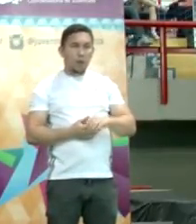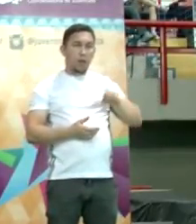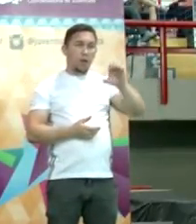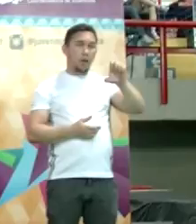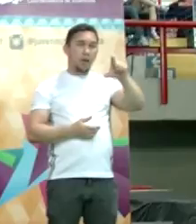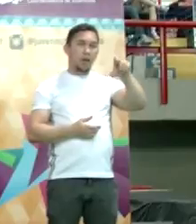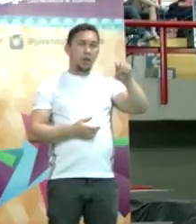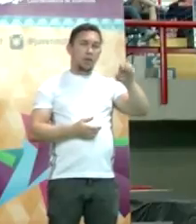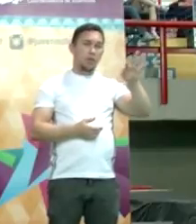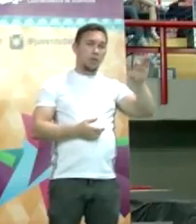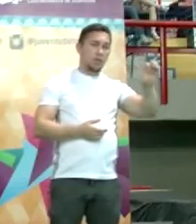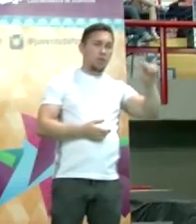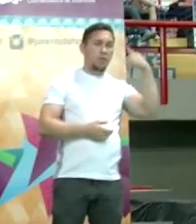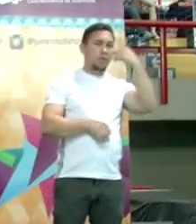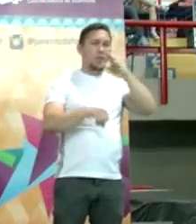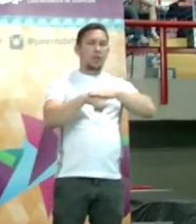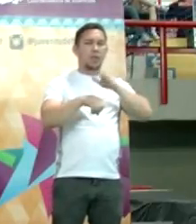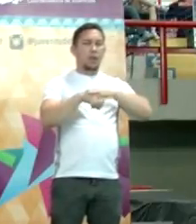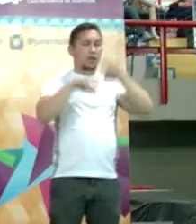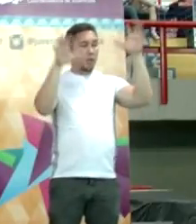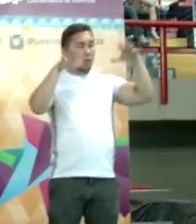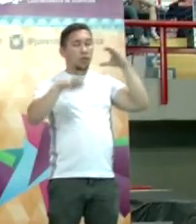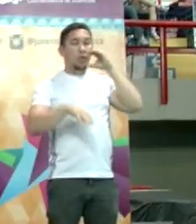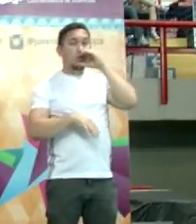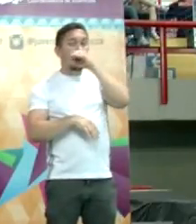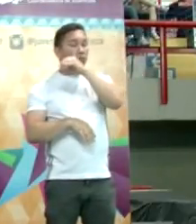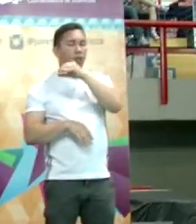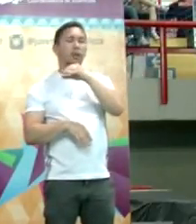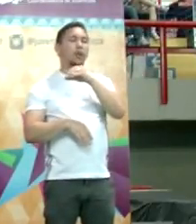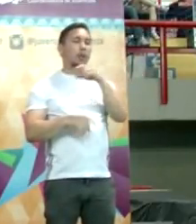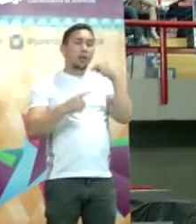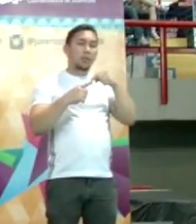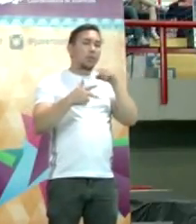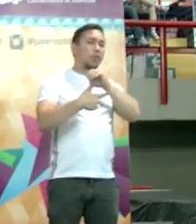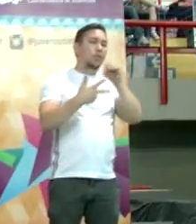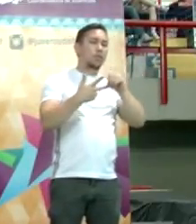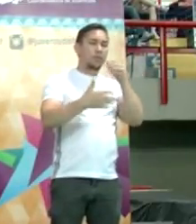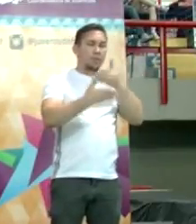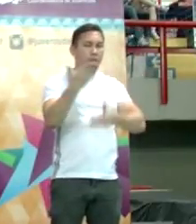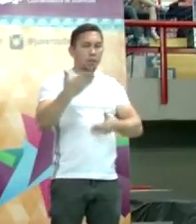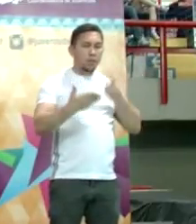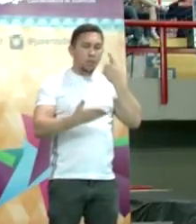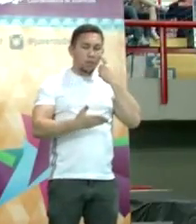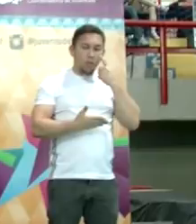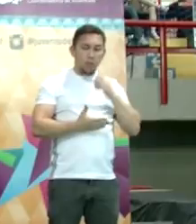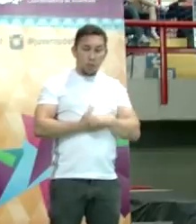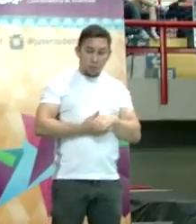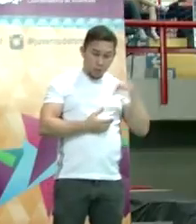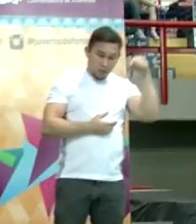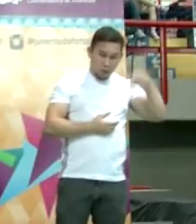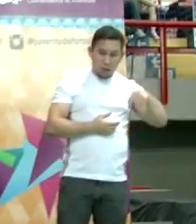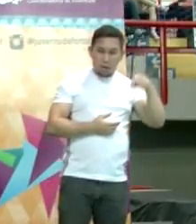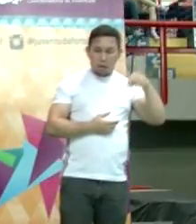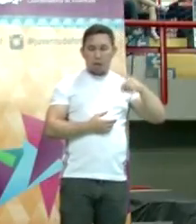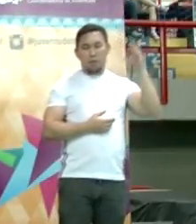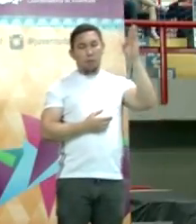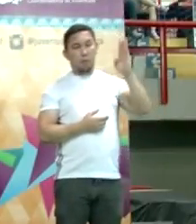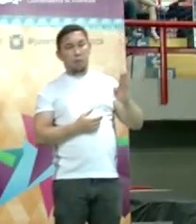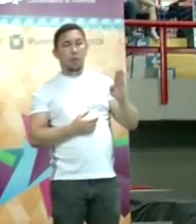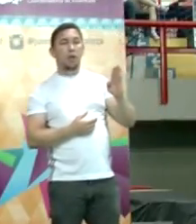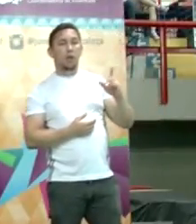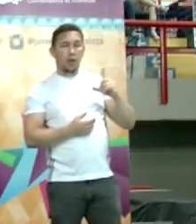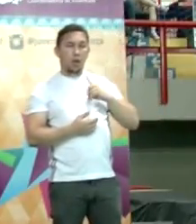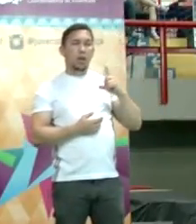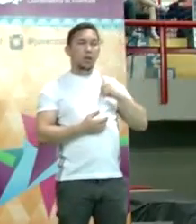a cara do Enem, é o rosto do Enem. Chuva ácida cai demais, presta atenção nisso daí. Aqui no Brasil, a gente ainda tem